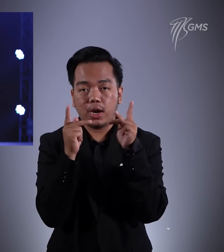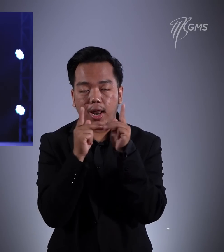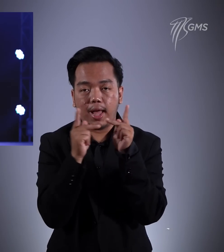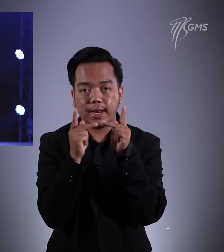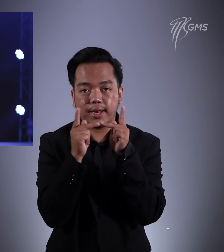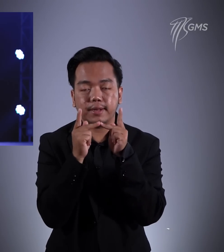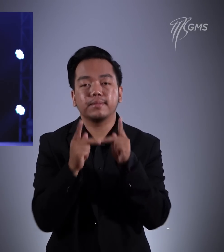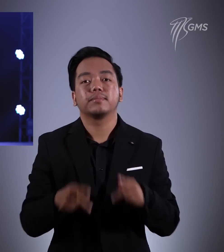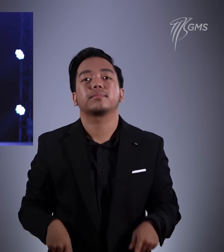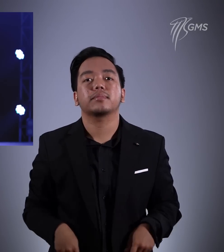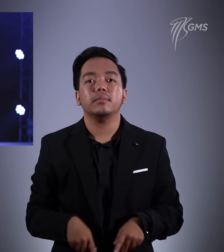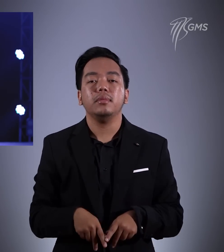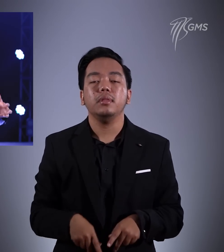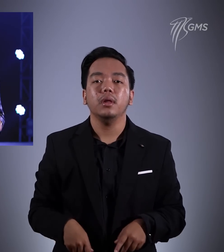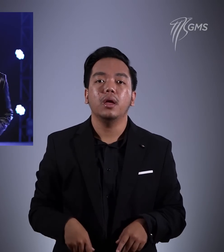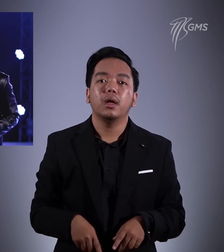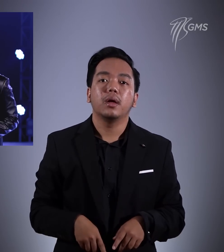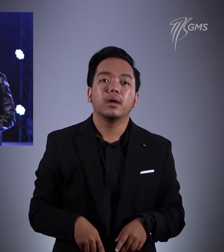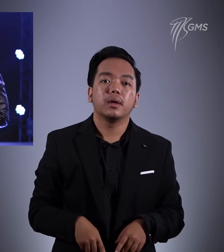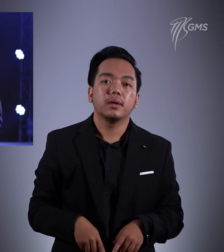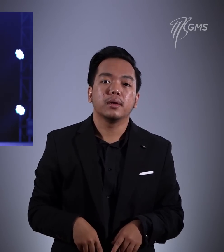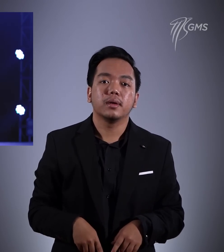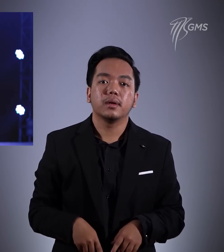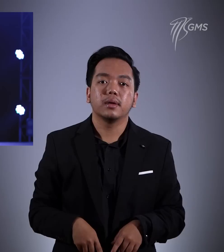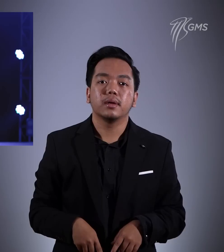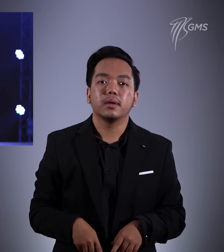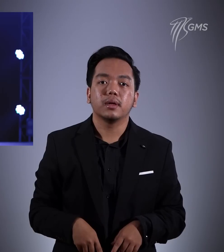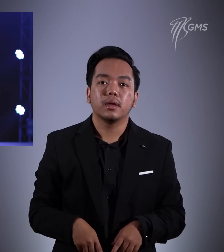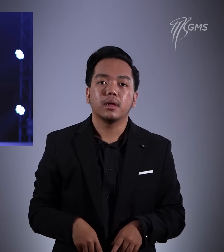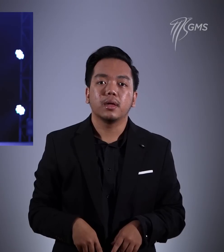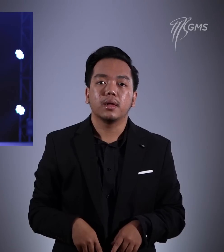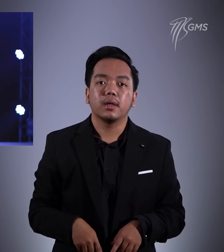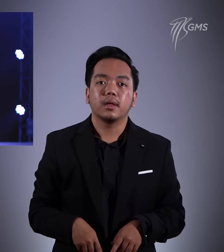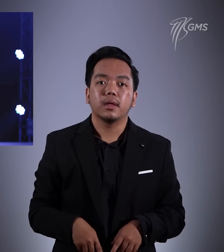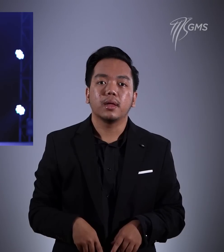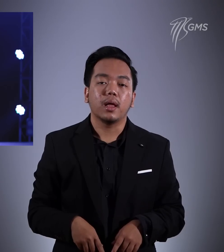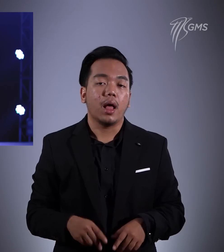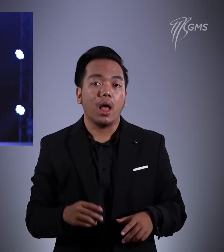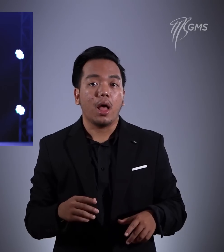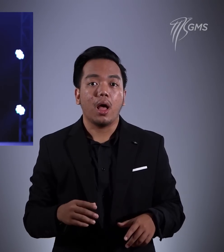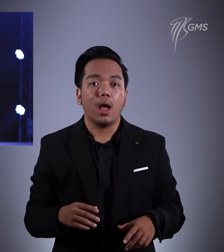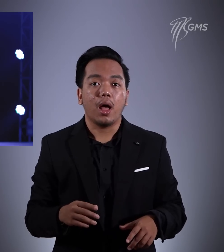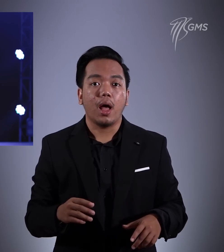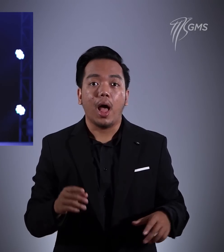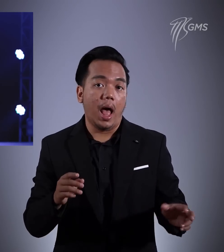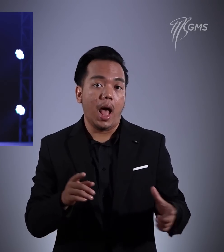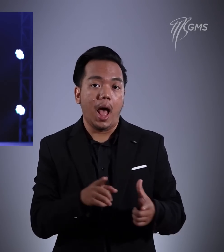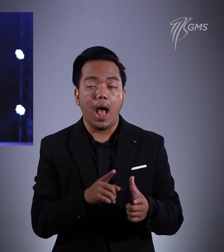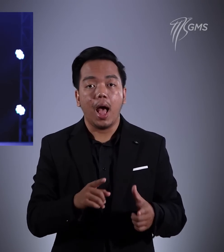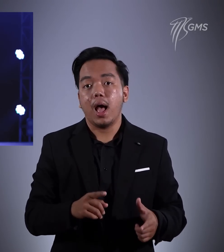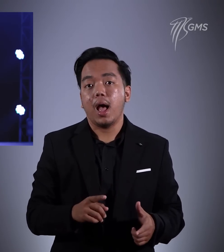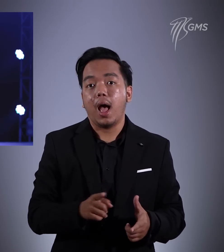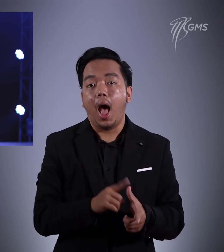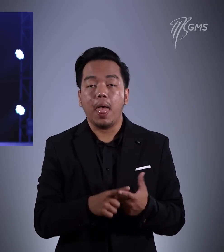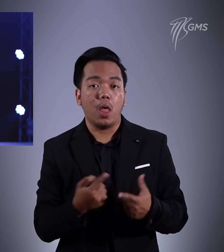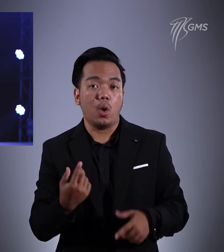pribadi, atau 2-3 orang berkumpul, atau kelompok kecil, cell group, atau connect group, atau kita sendirian ketika menyapa Tuhan, gak mungkin itu tidak